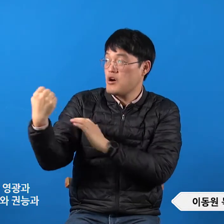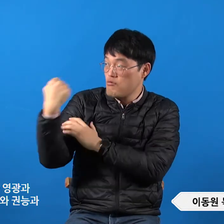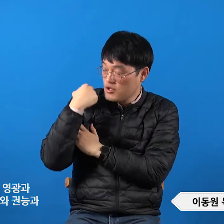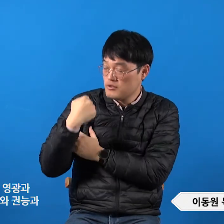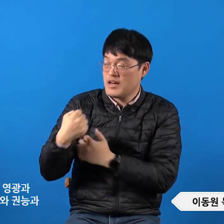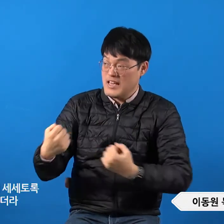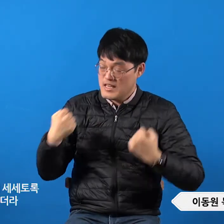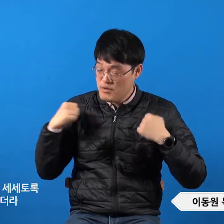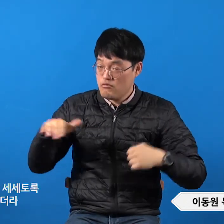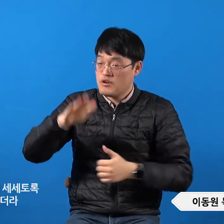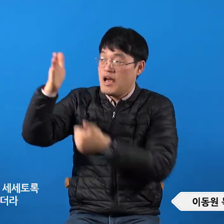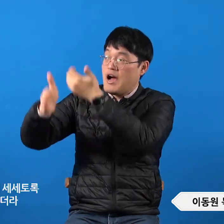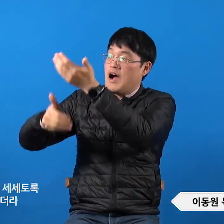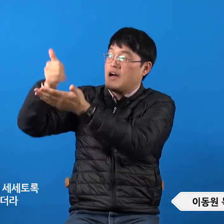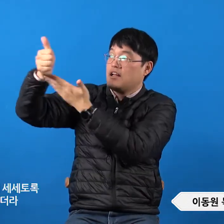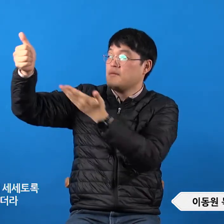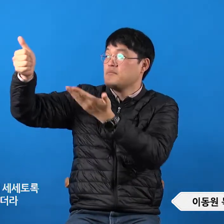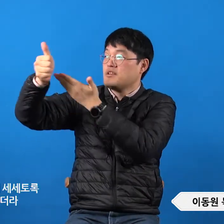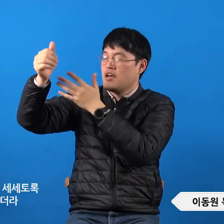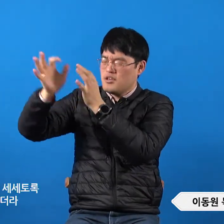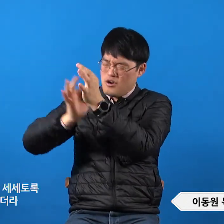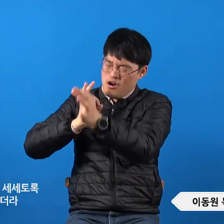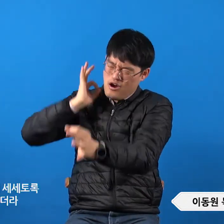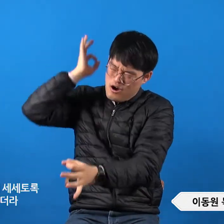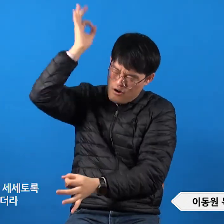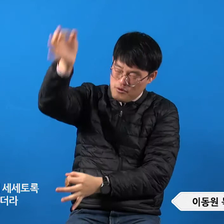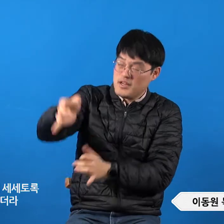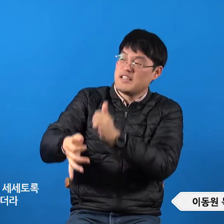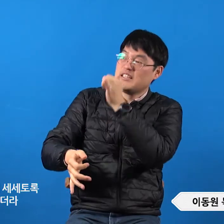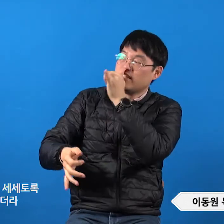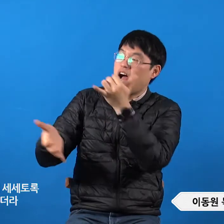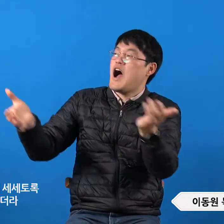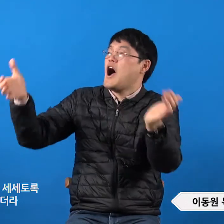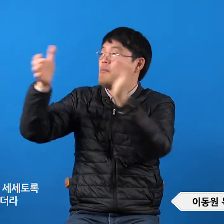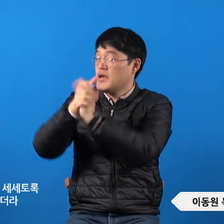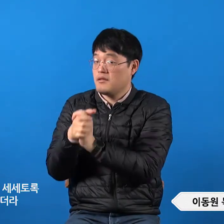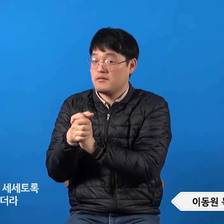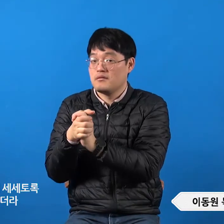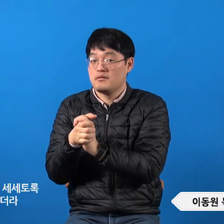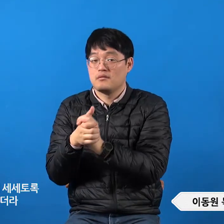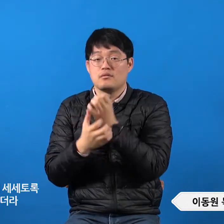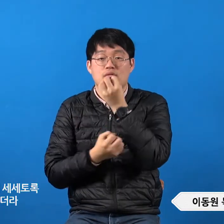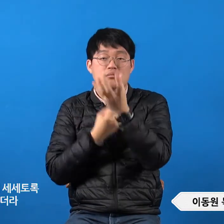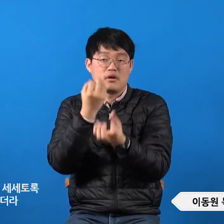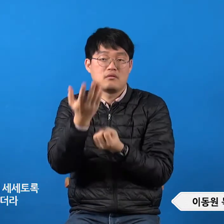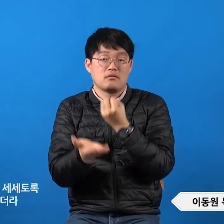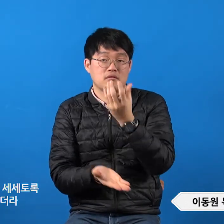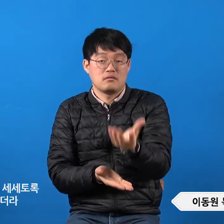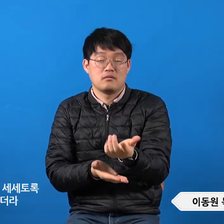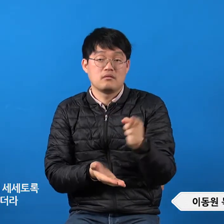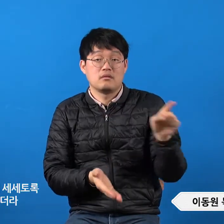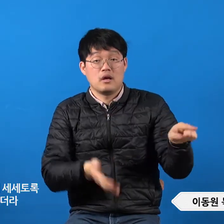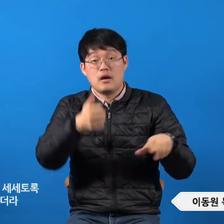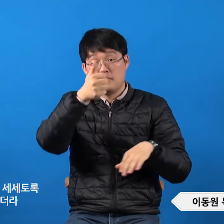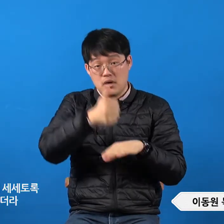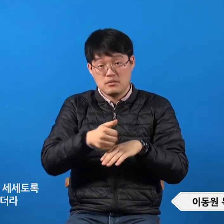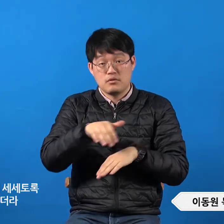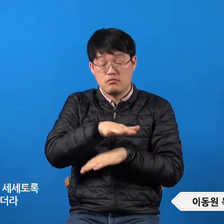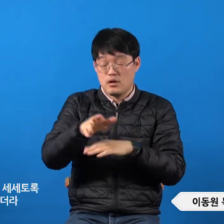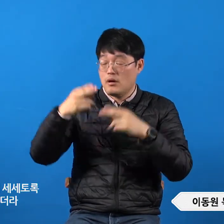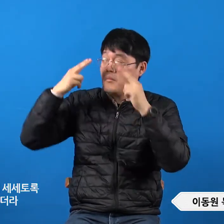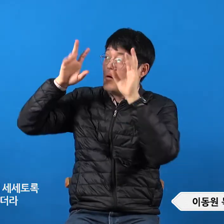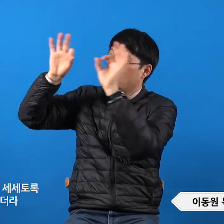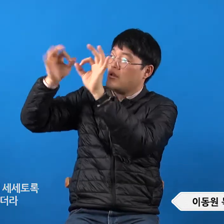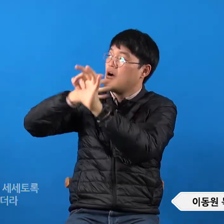존귀와 권능과 힘이 우리 하나님께 세세토록 있을지어다. 아멘. 이게 마지막에